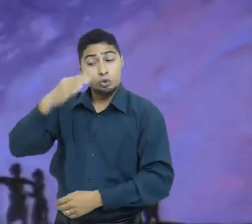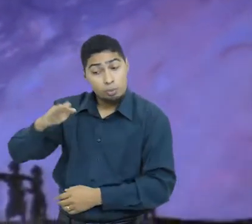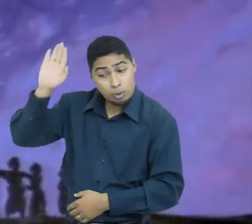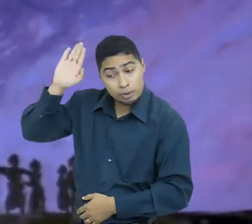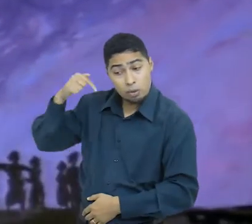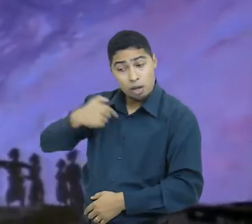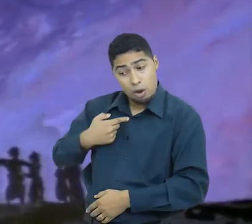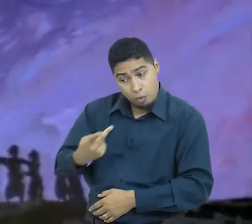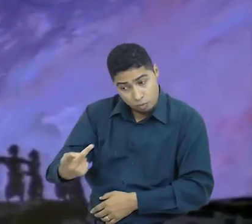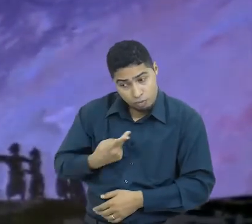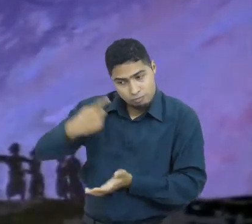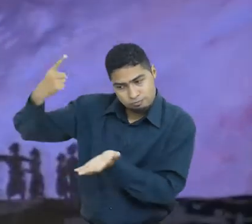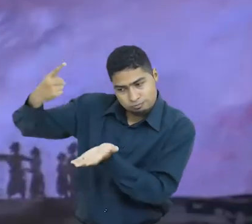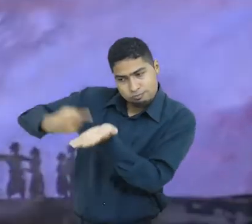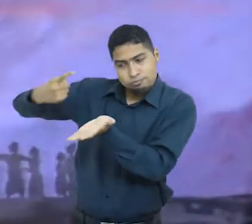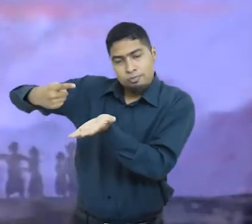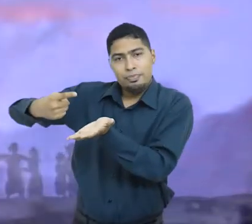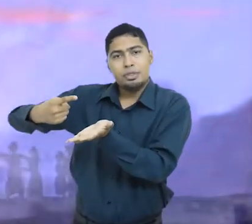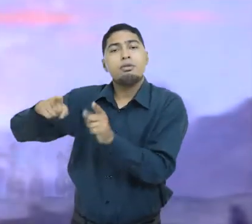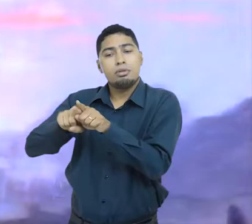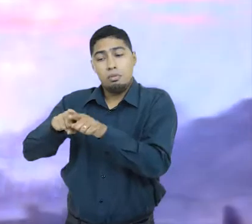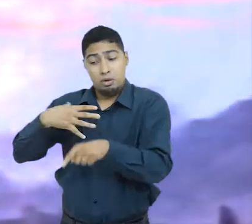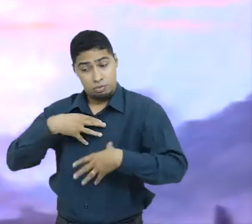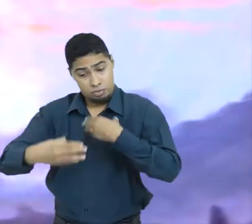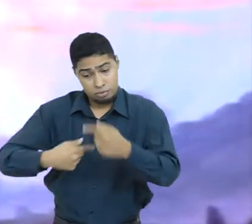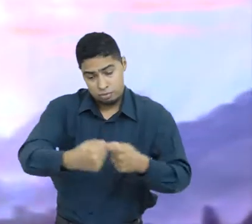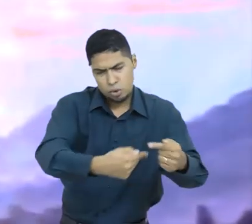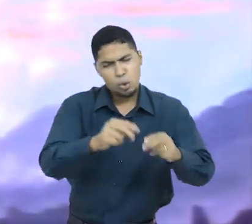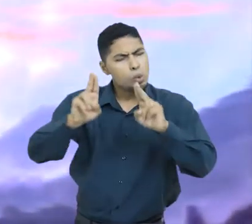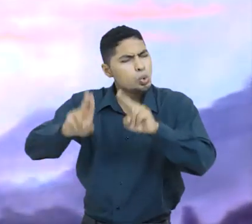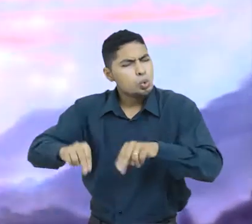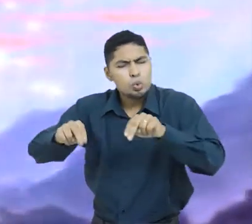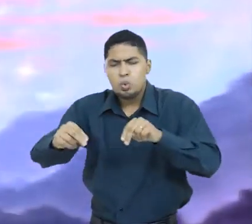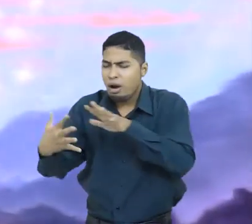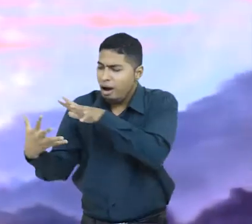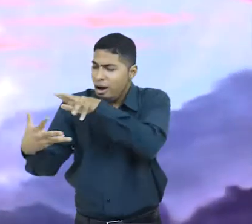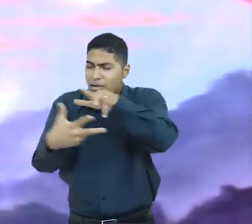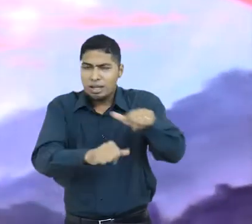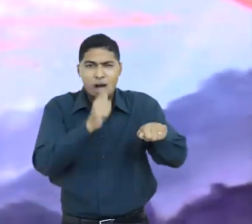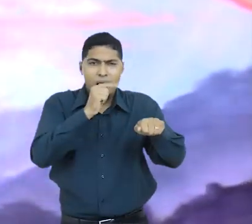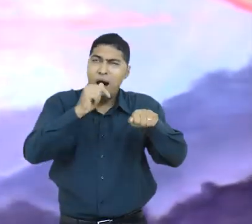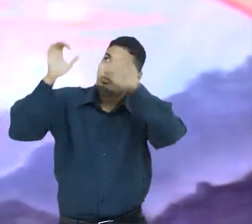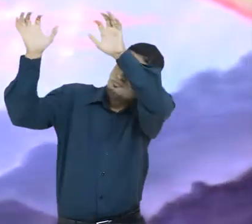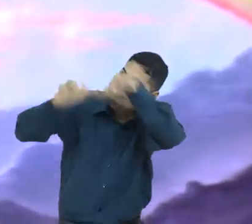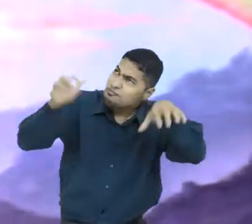uma aliança com você e com os seus descendentes. Nunca mais a terra será destruída por um